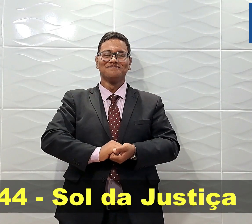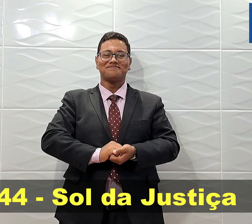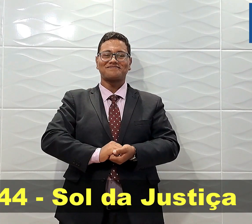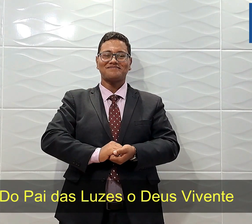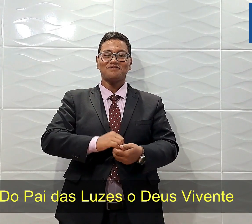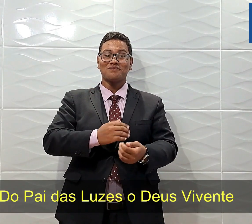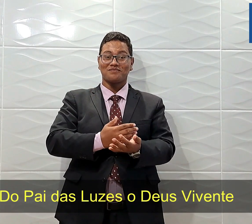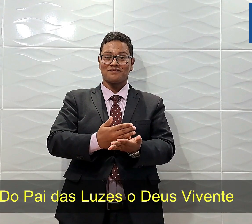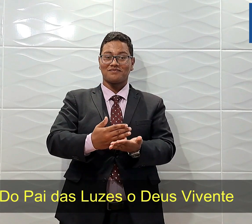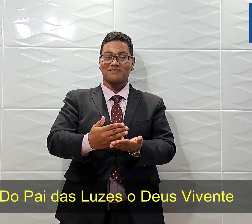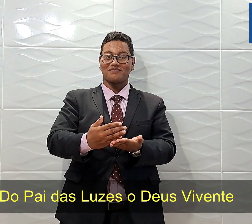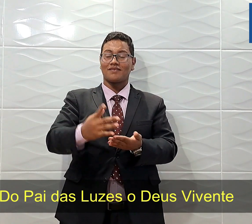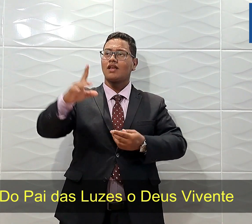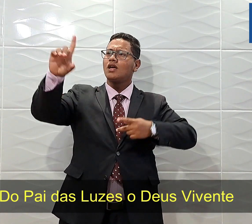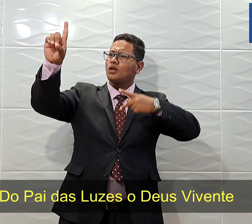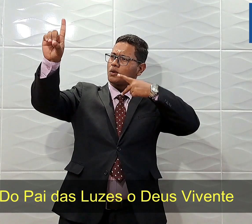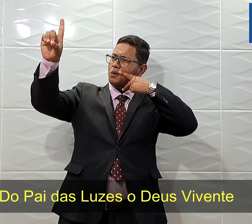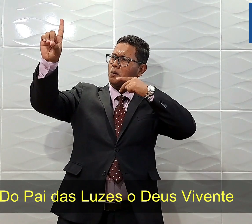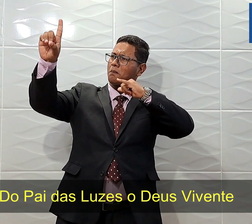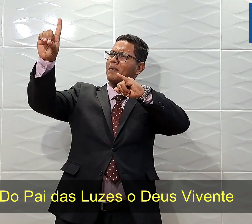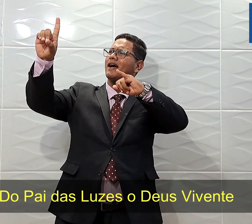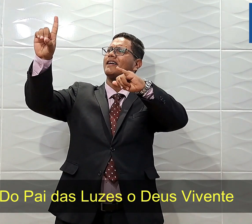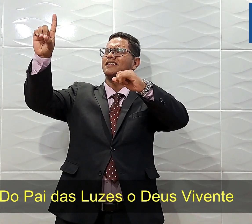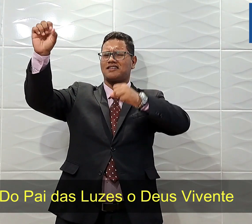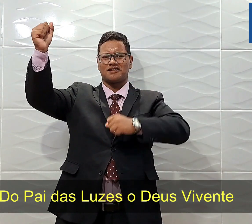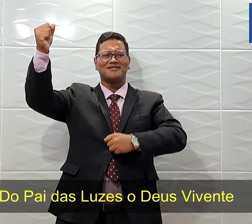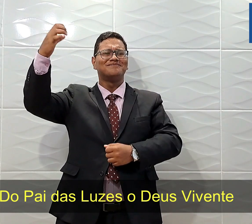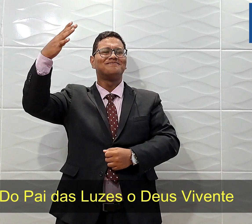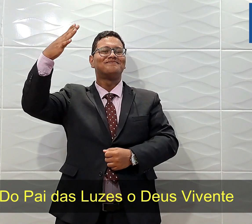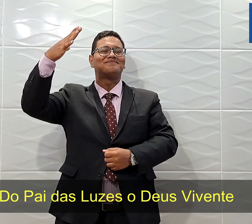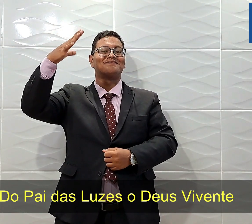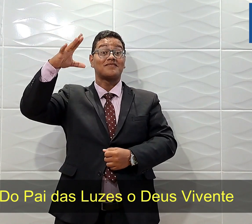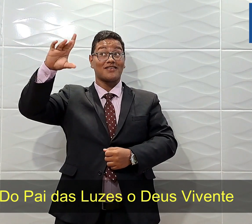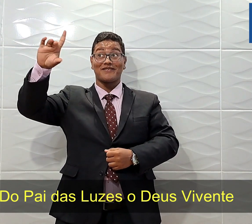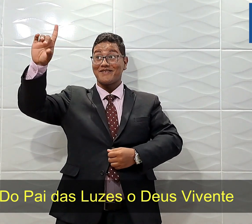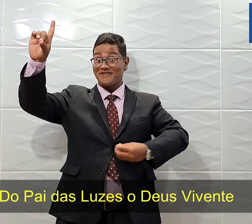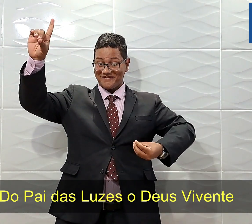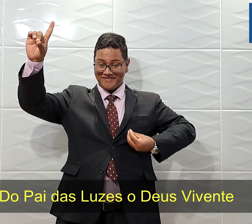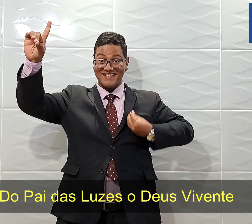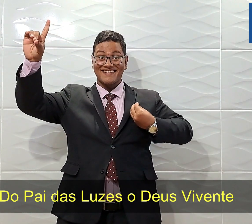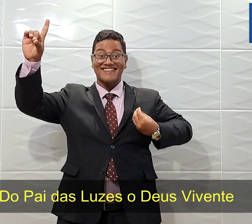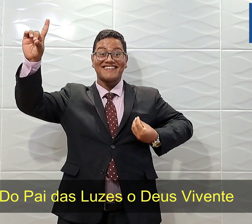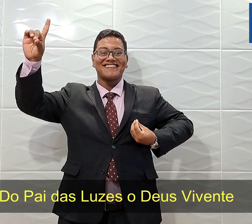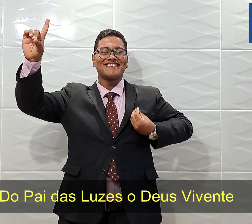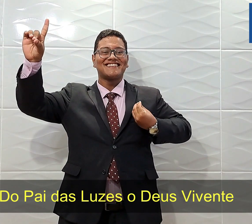Tu Pai das luzes, o Deus vive em Ti